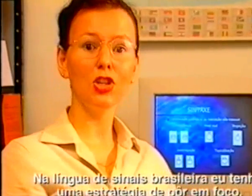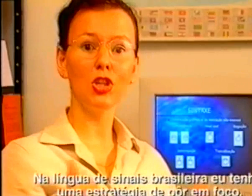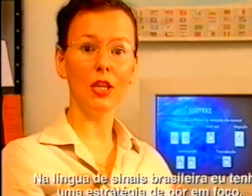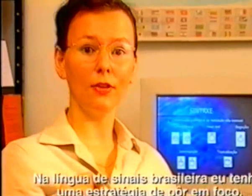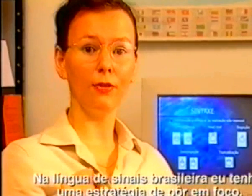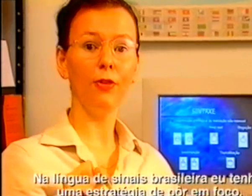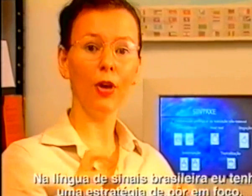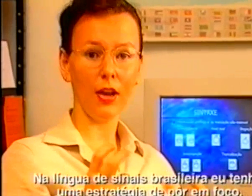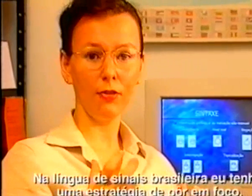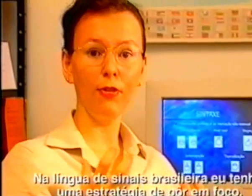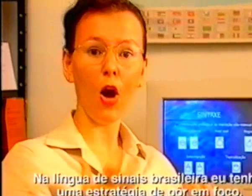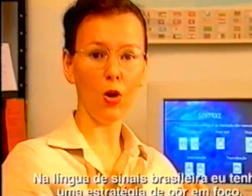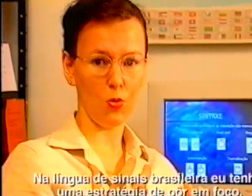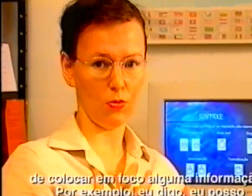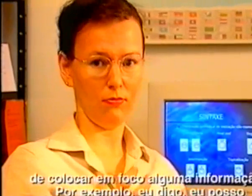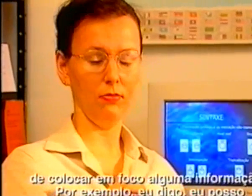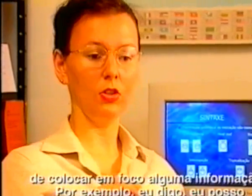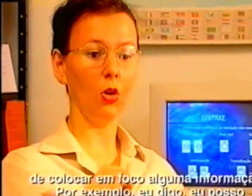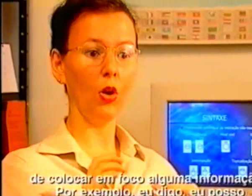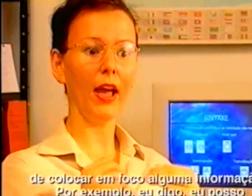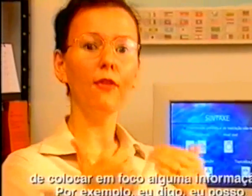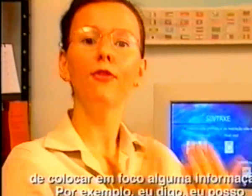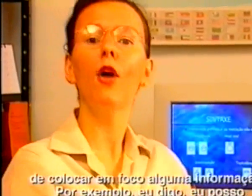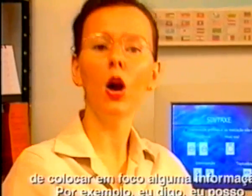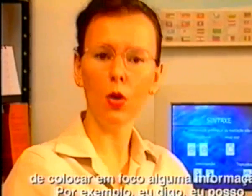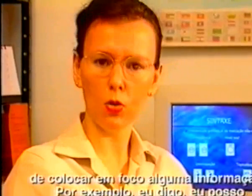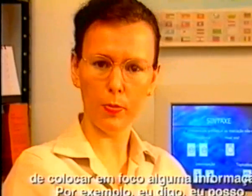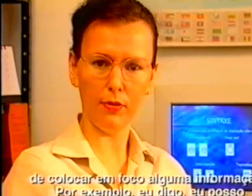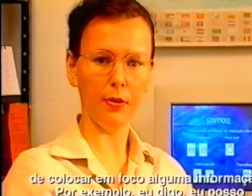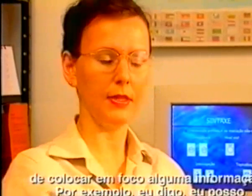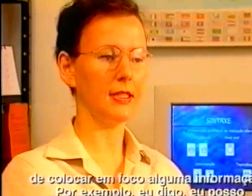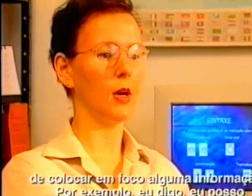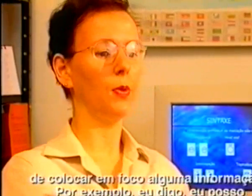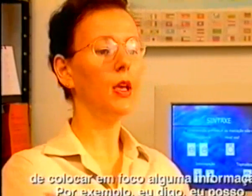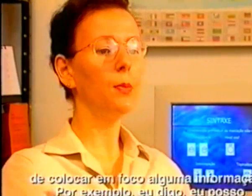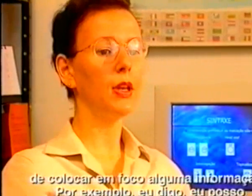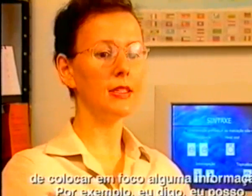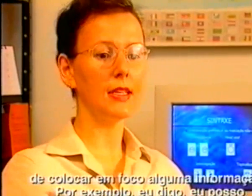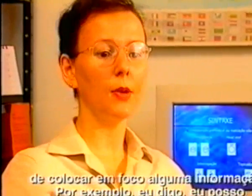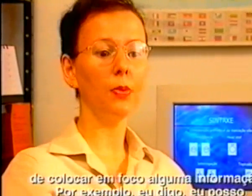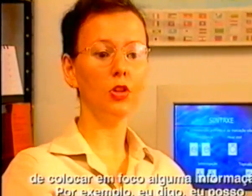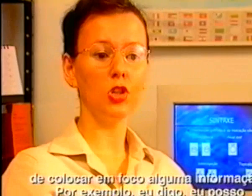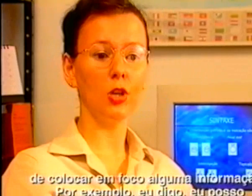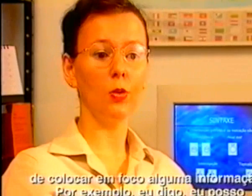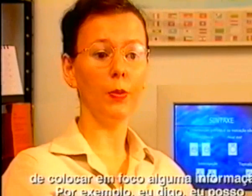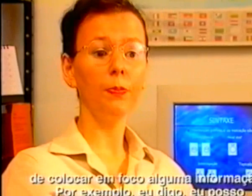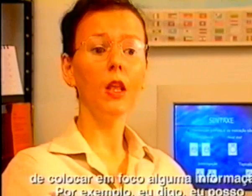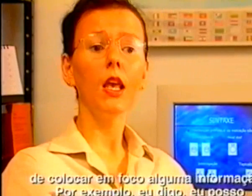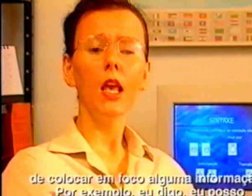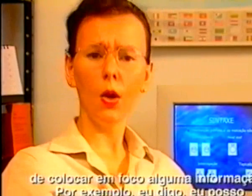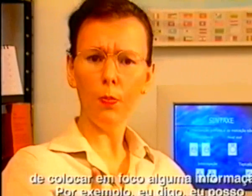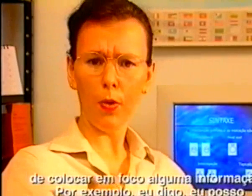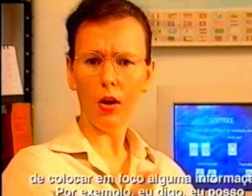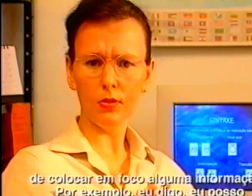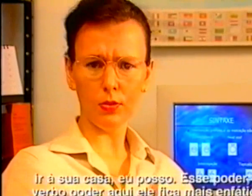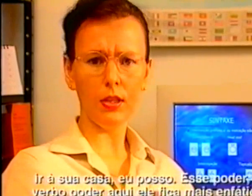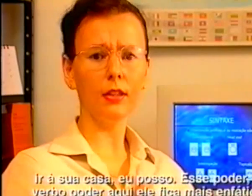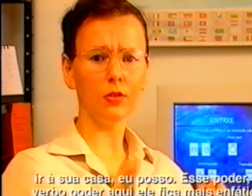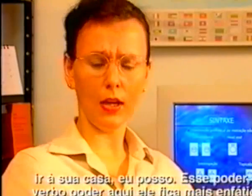estratégia de foco, de colocar em foco alguma informação. Por exemplo, eu digo: eu posso ir à